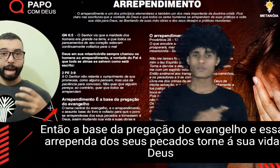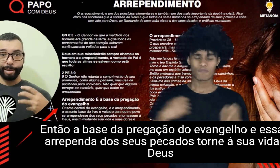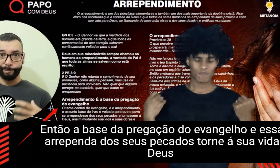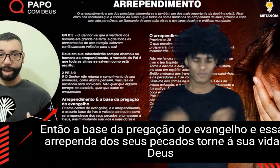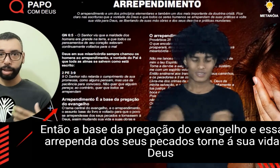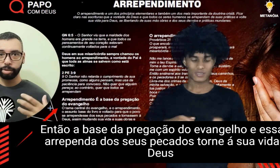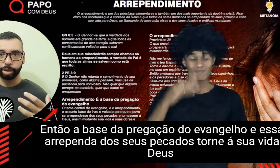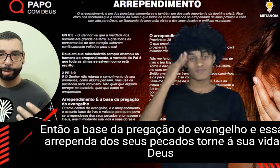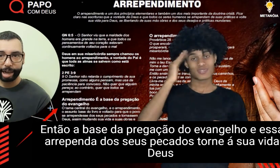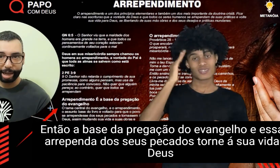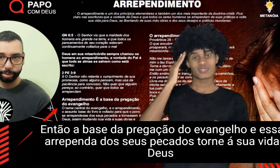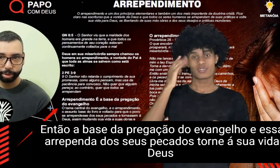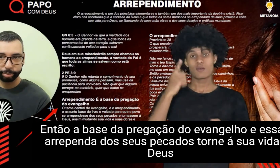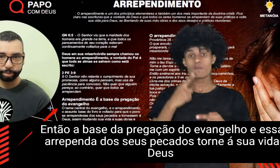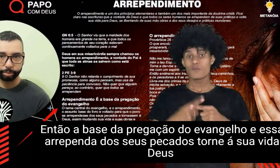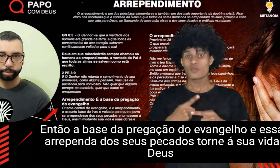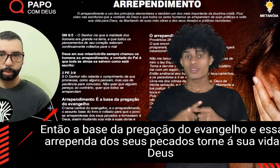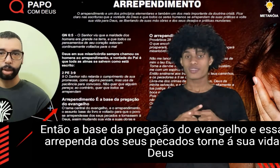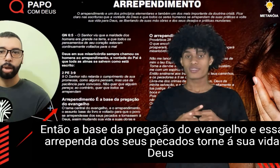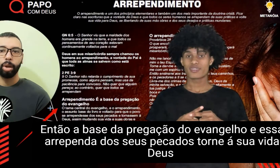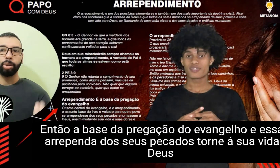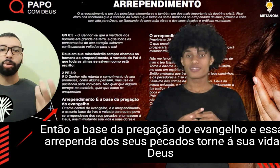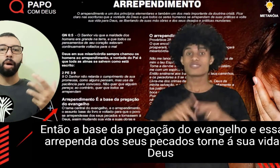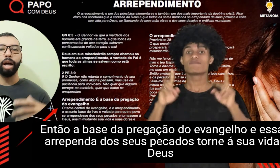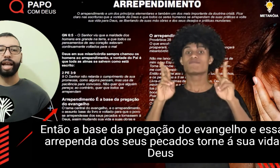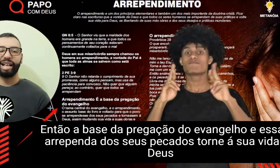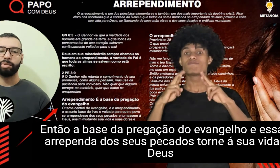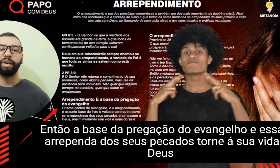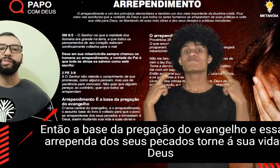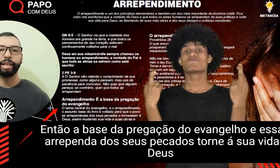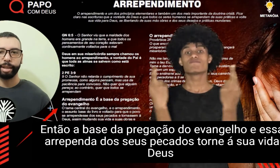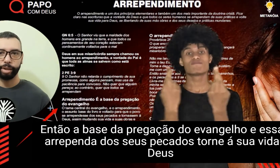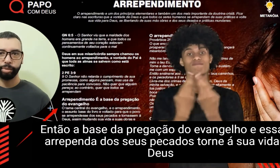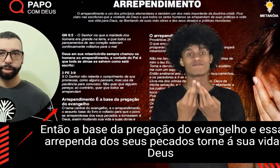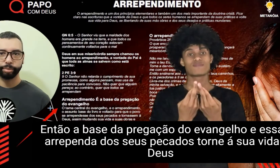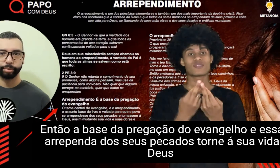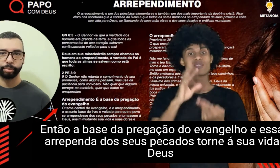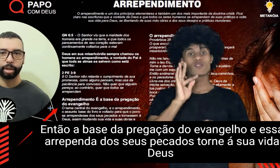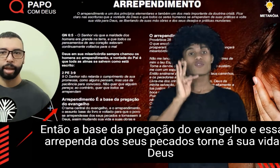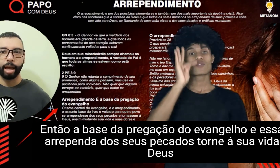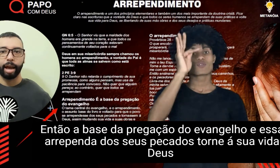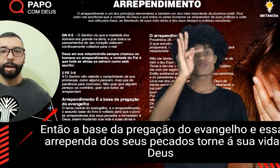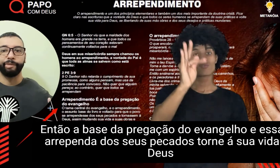essa: arrependa dos seus pecados, torna a sua vida a Deus,